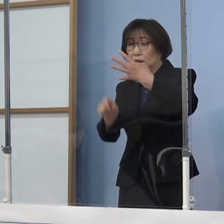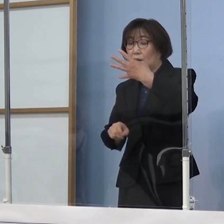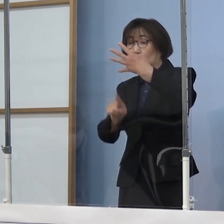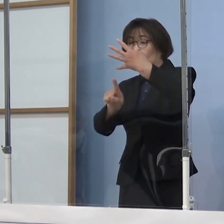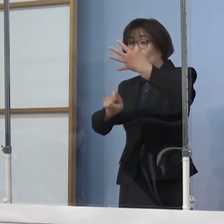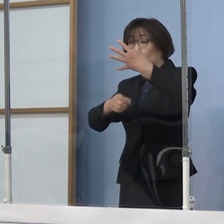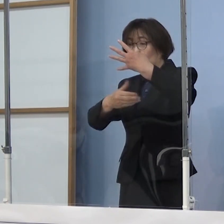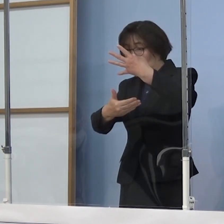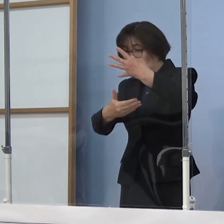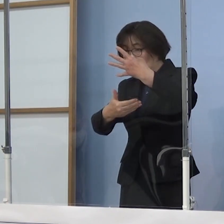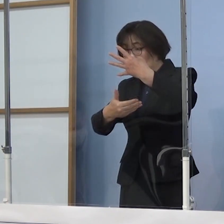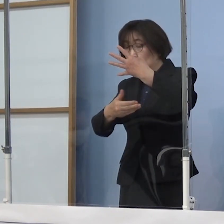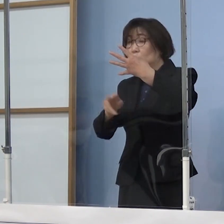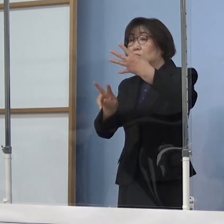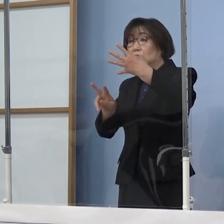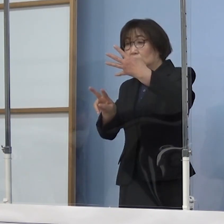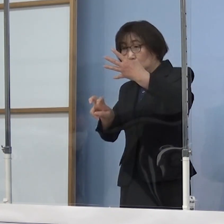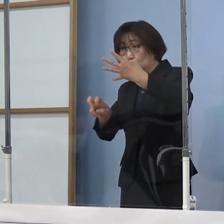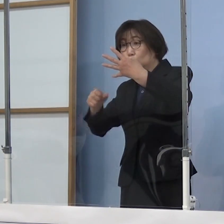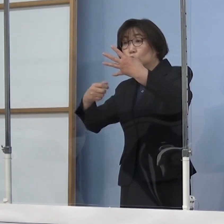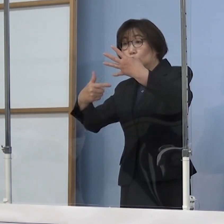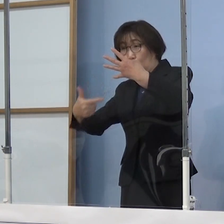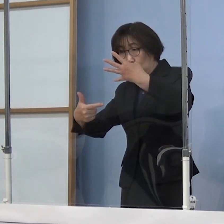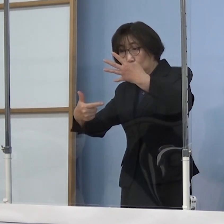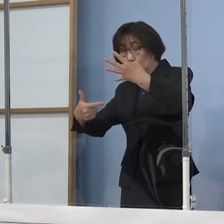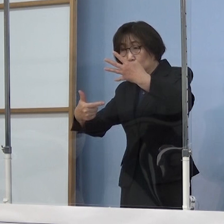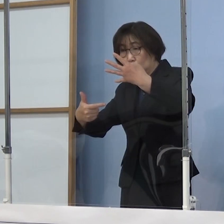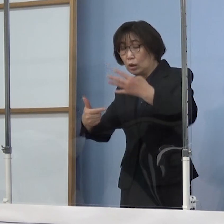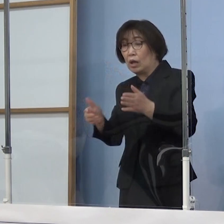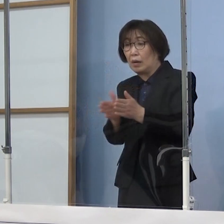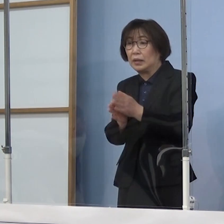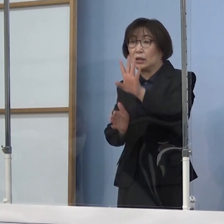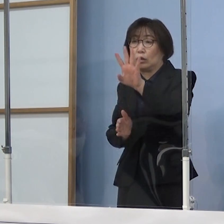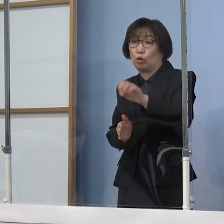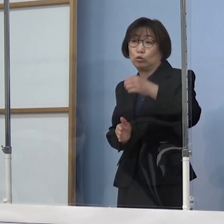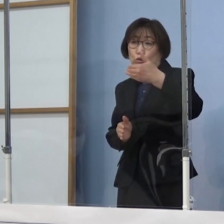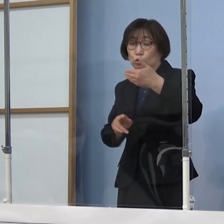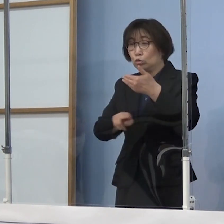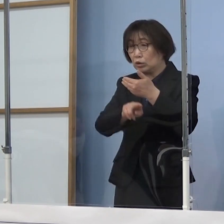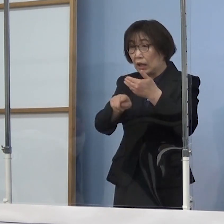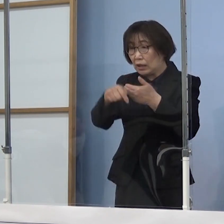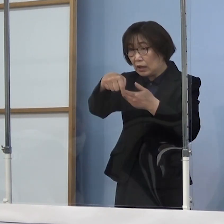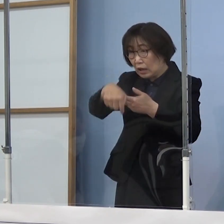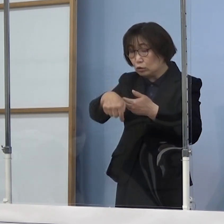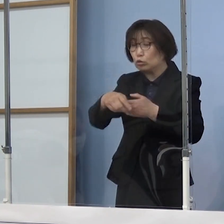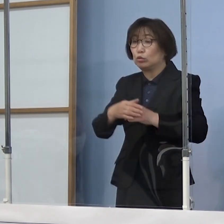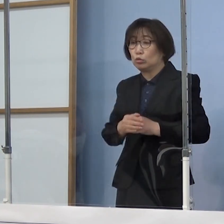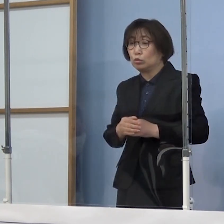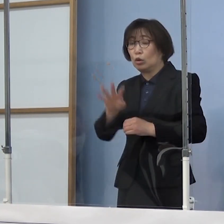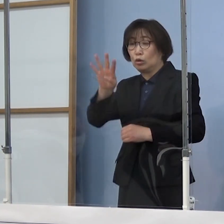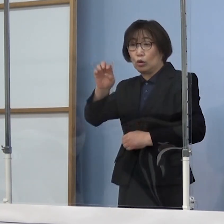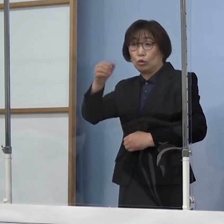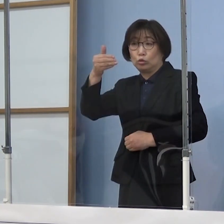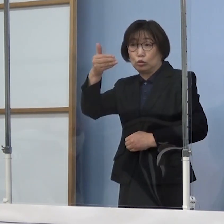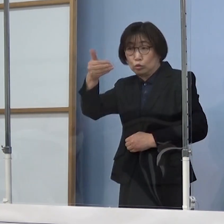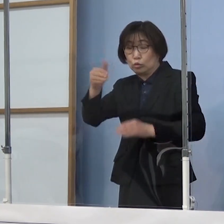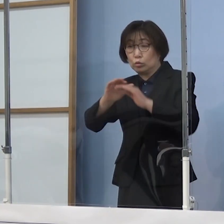19、4月の26、合わせて49検体中、なんと49検体